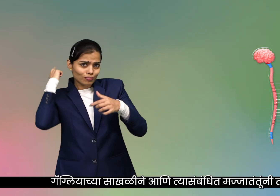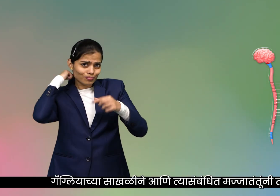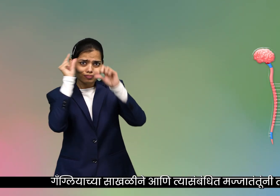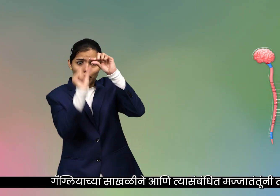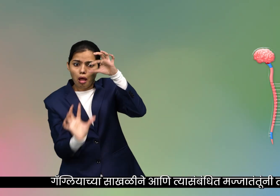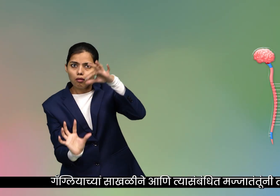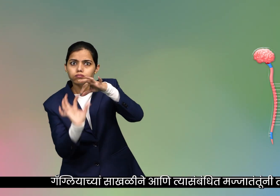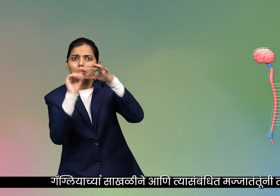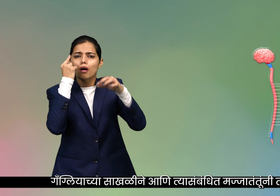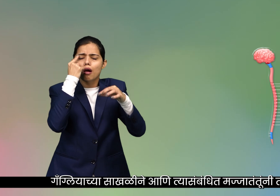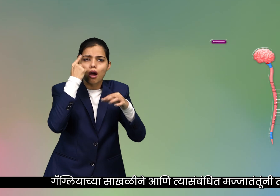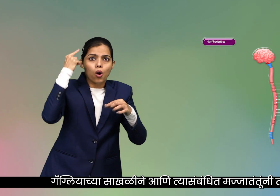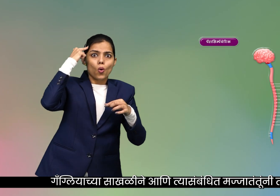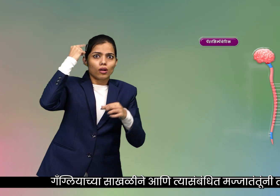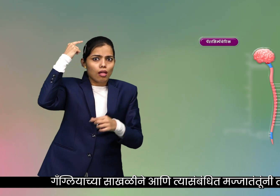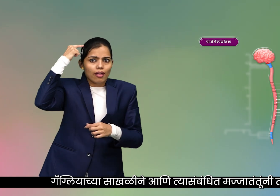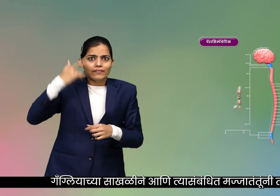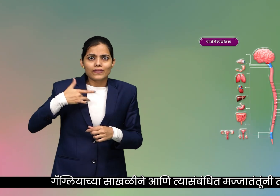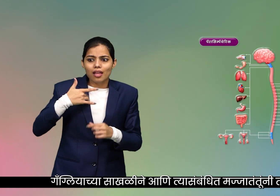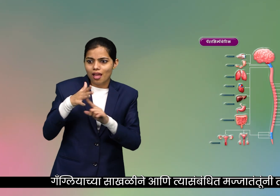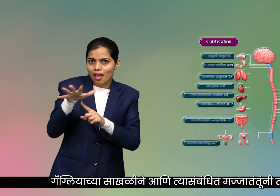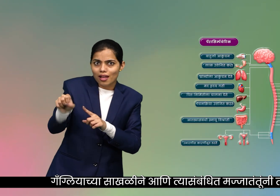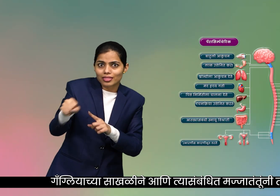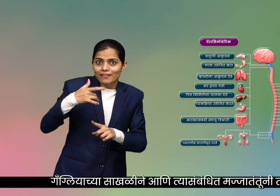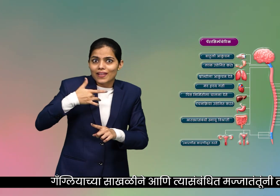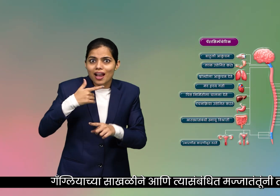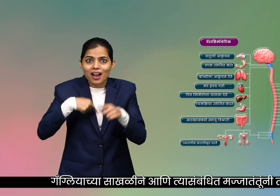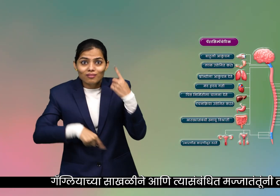गँग्लियाच्या साखळीने आणि त्या संबंधित मज्जातंतूंनी तयार होते.